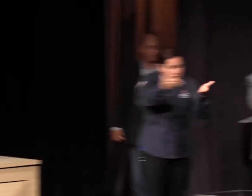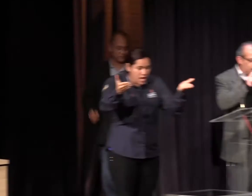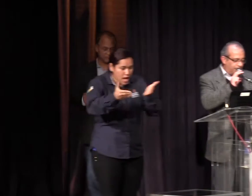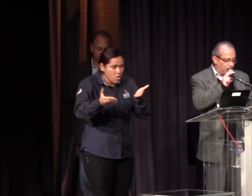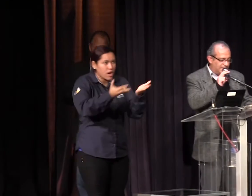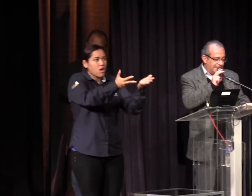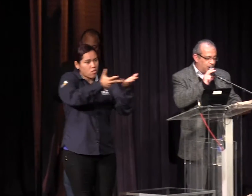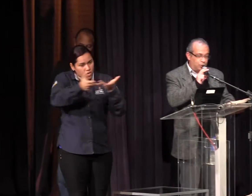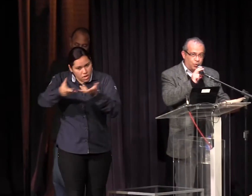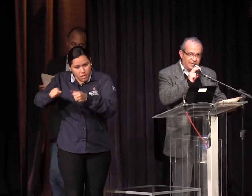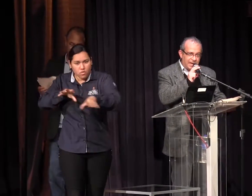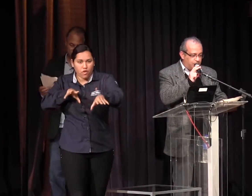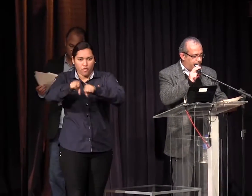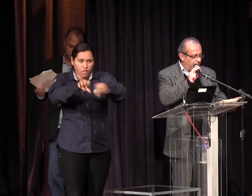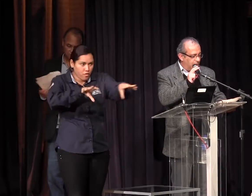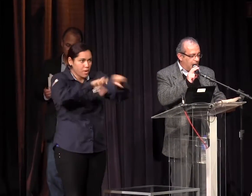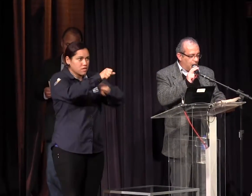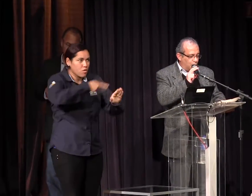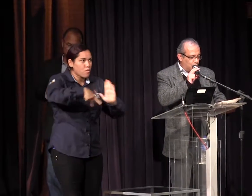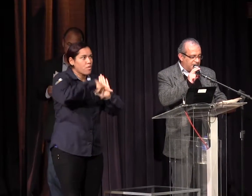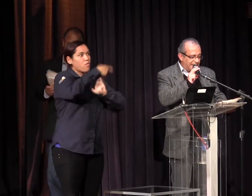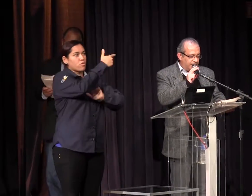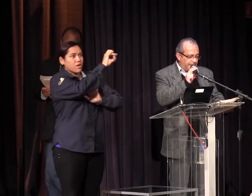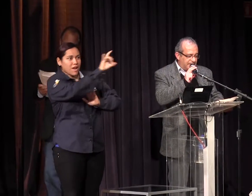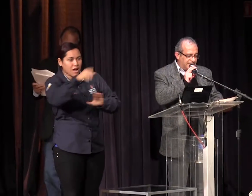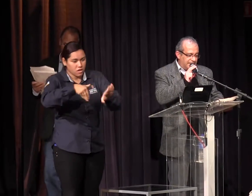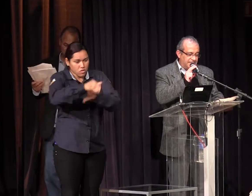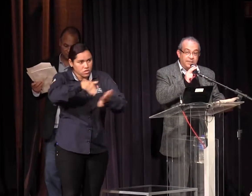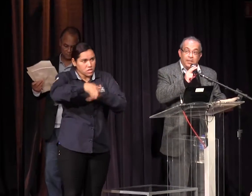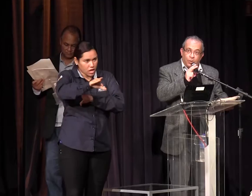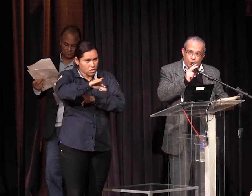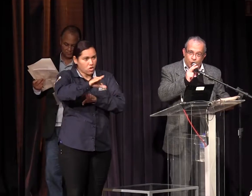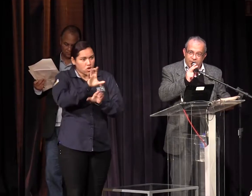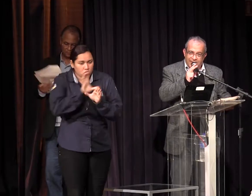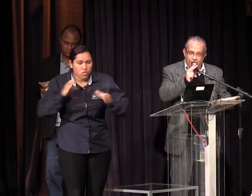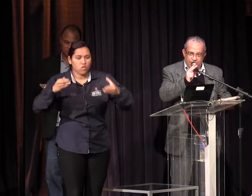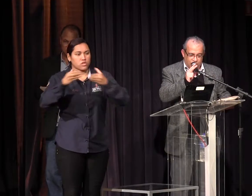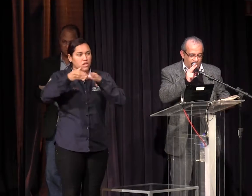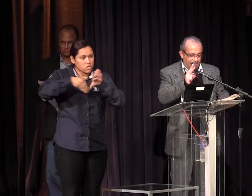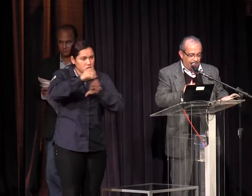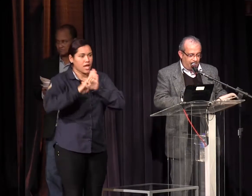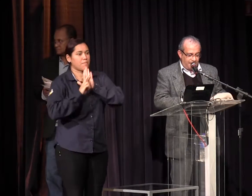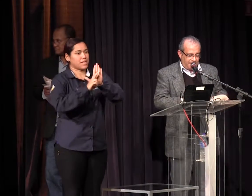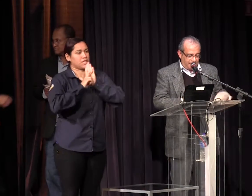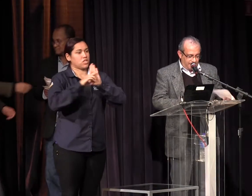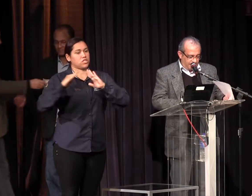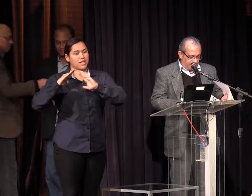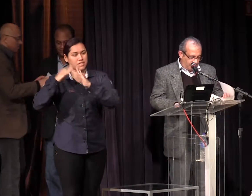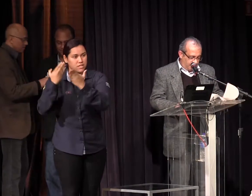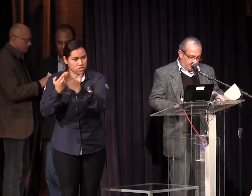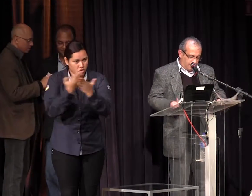acolhimento de formação dos conselheiros do conselho de representantes dos conselhos de escola